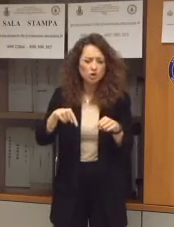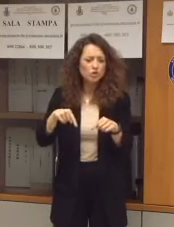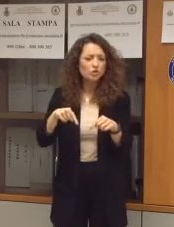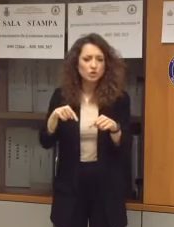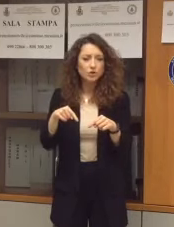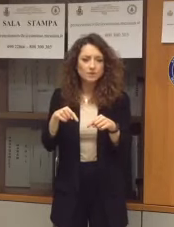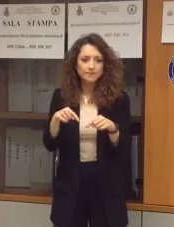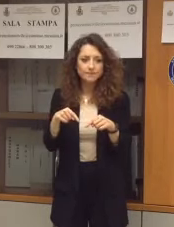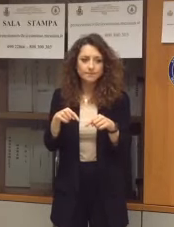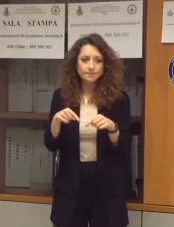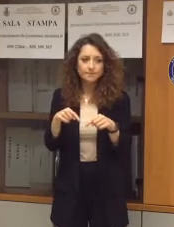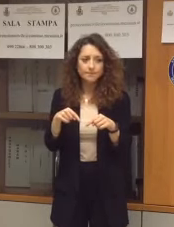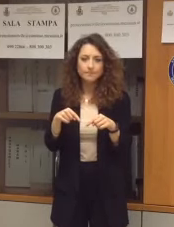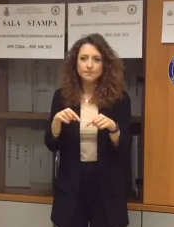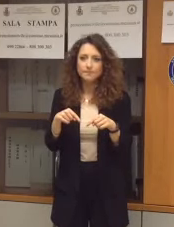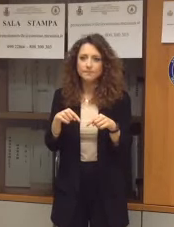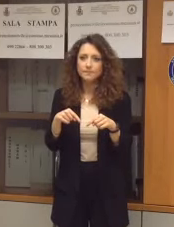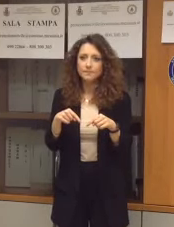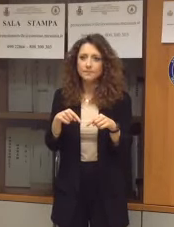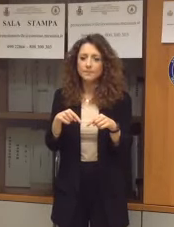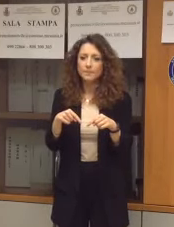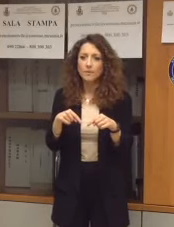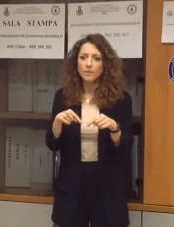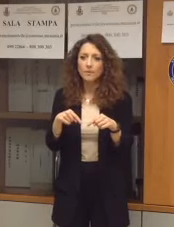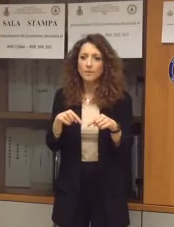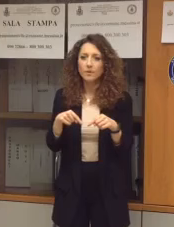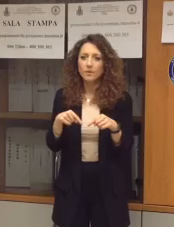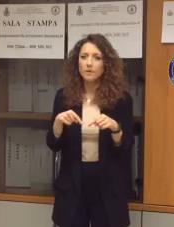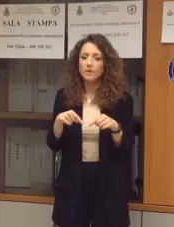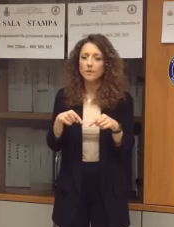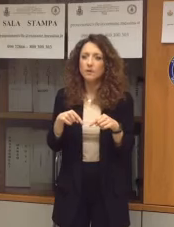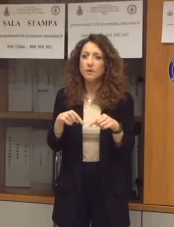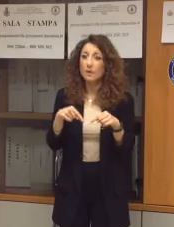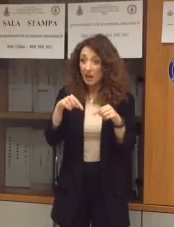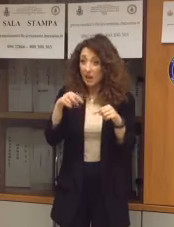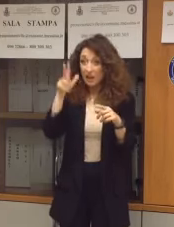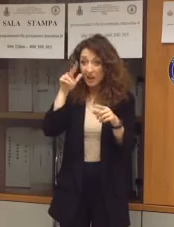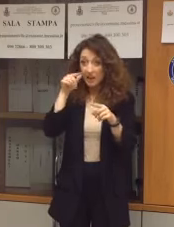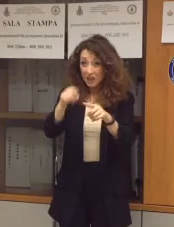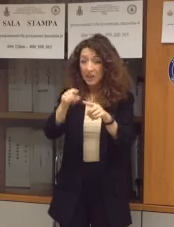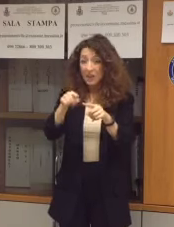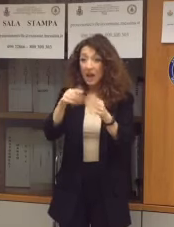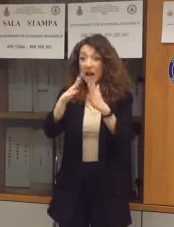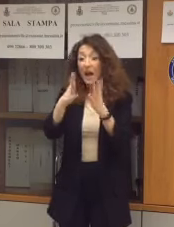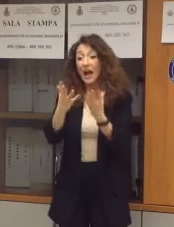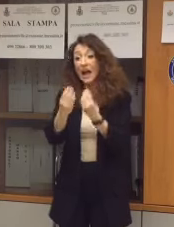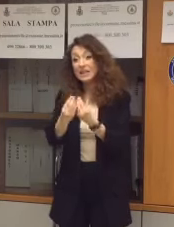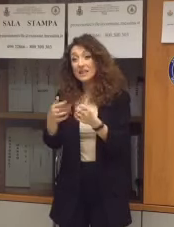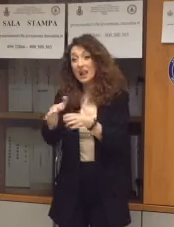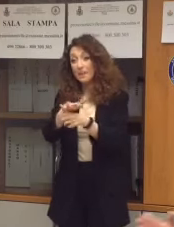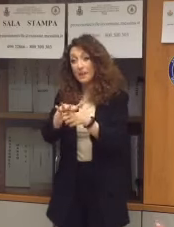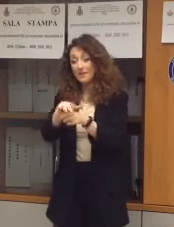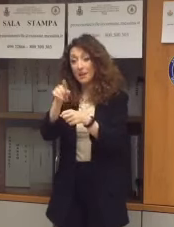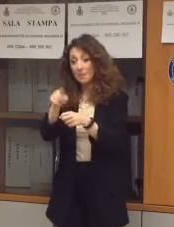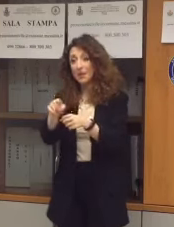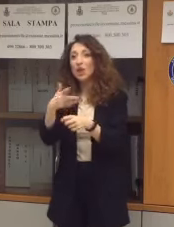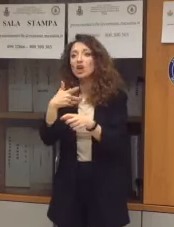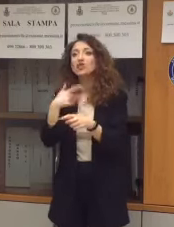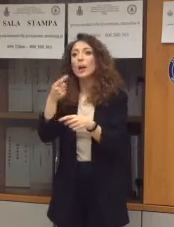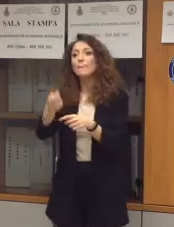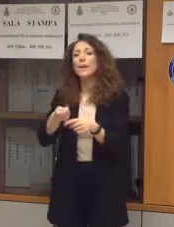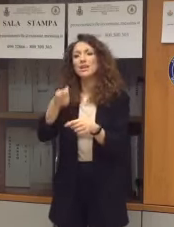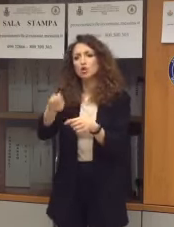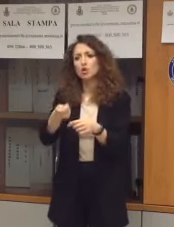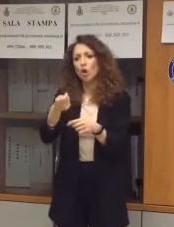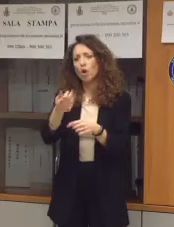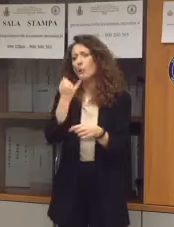più. Perché? Perché abita con i propri genitori, che hanno a sua volta pensioni e quant'altro, minime